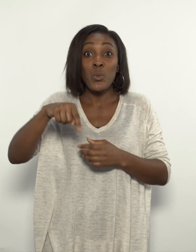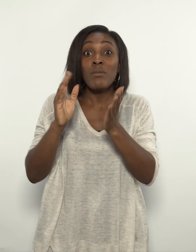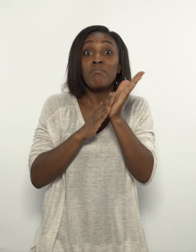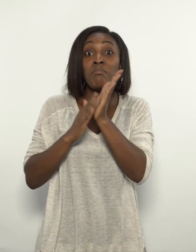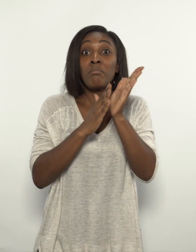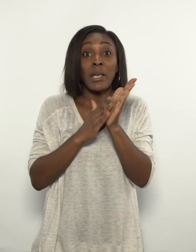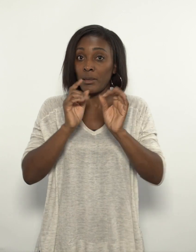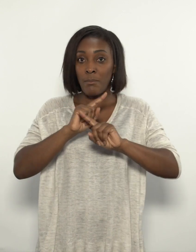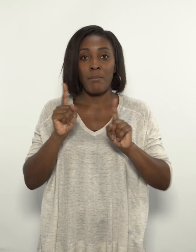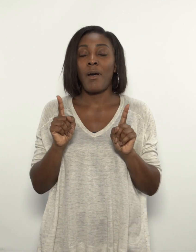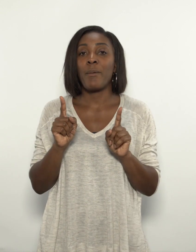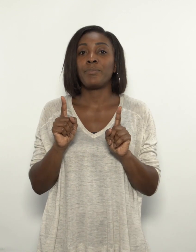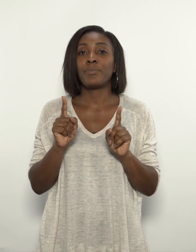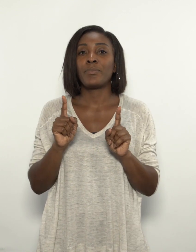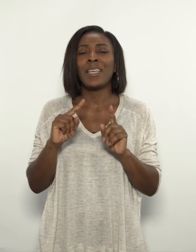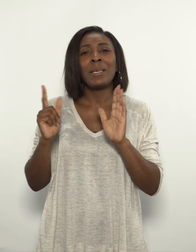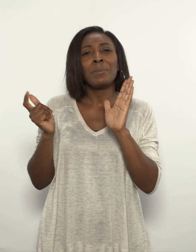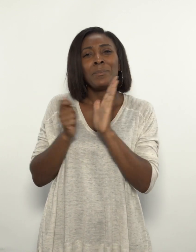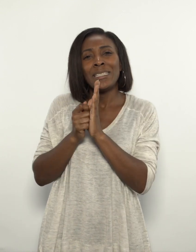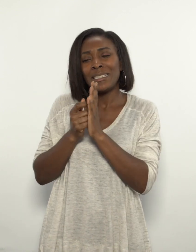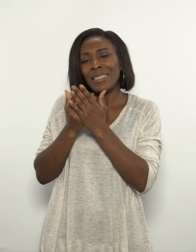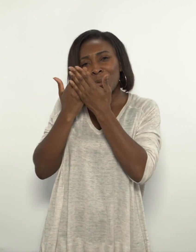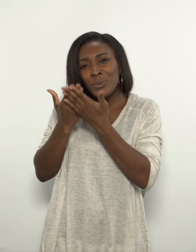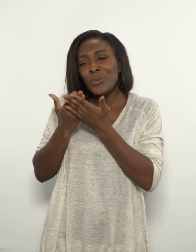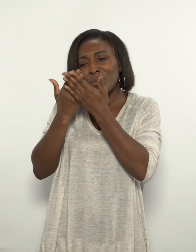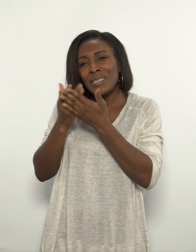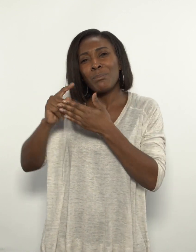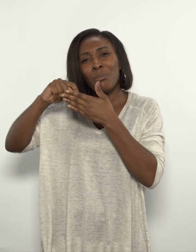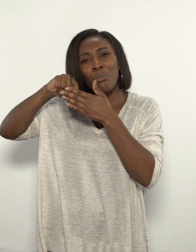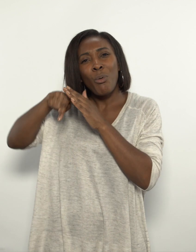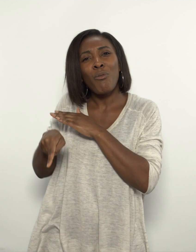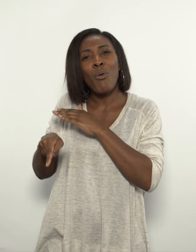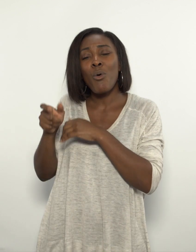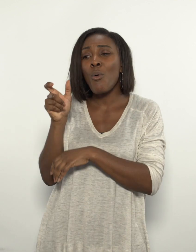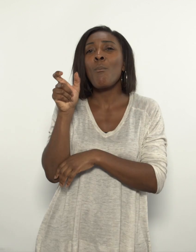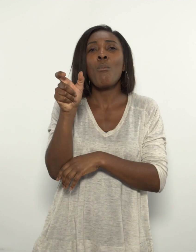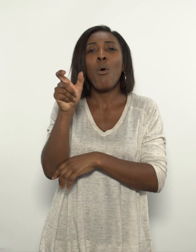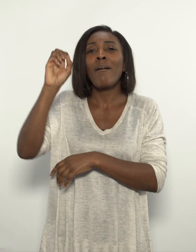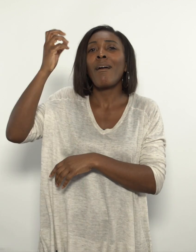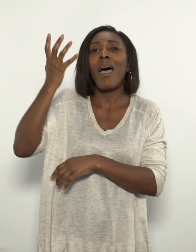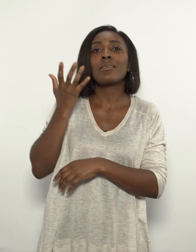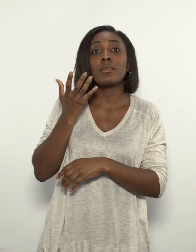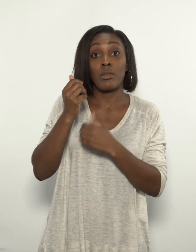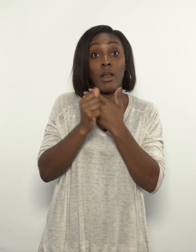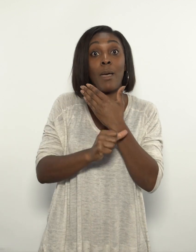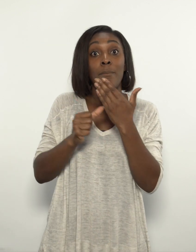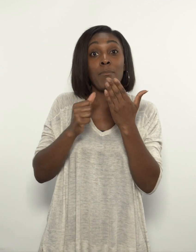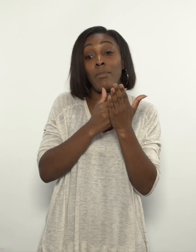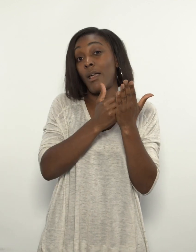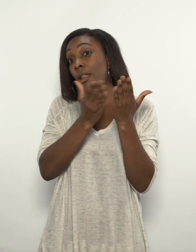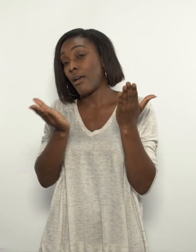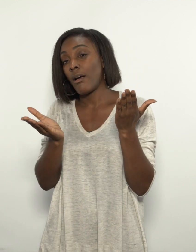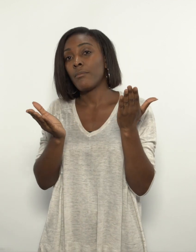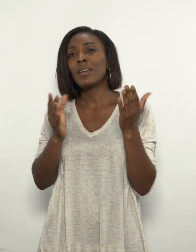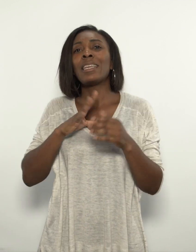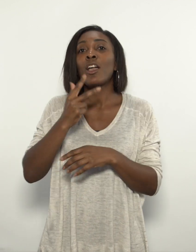le méritons pas. Lorsqu'on étudie plus spécifiquement le terme grâce dans toute la Bible, on se rend